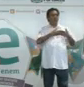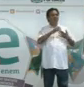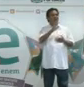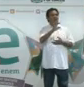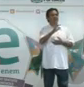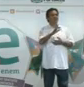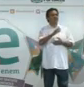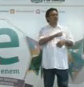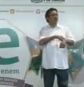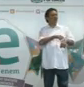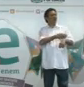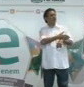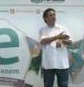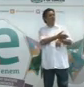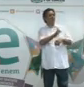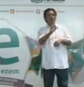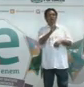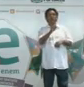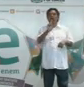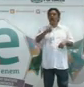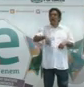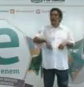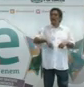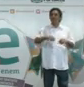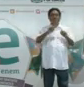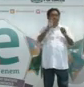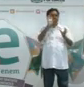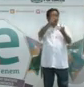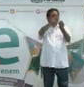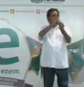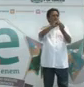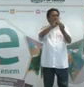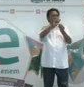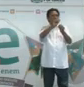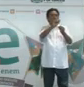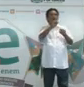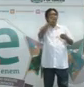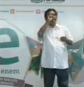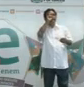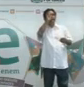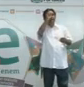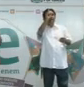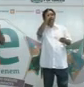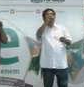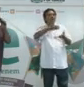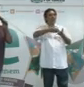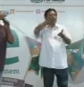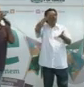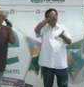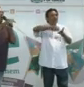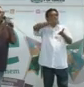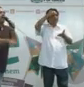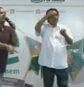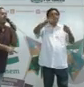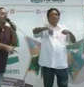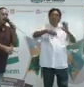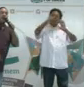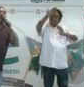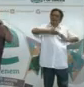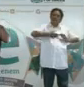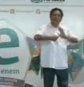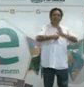um passatempo. O romance é uma tese. Uma tese é uma ideia, uma teoria que precisa ser